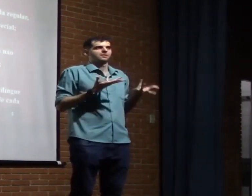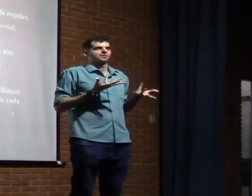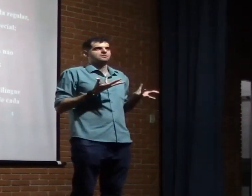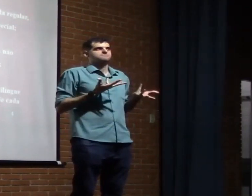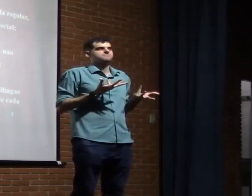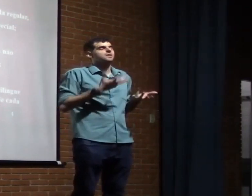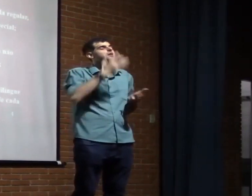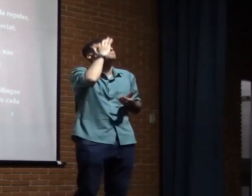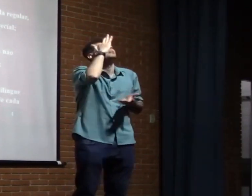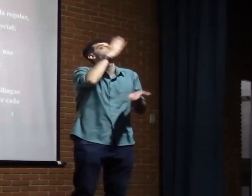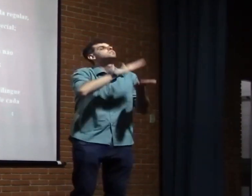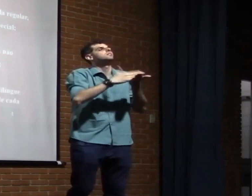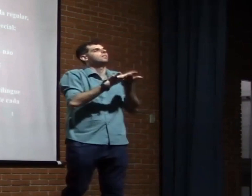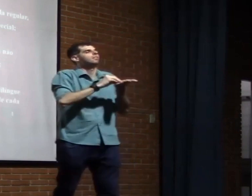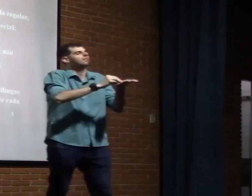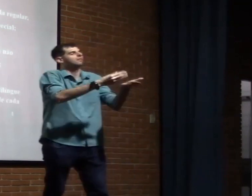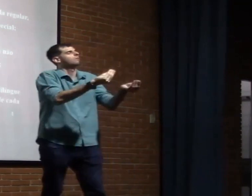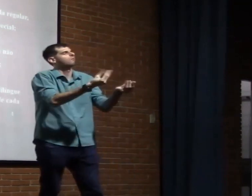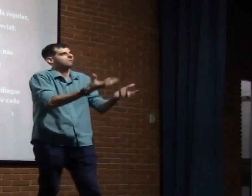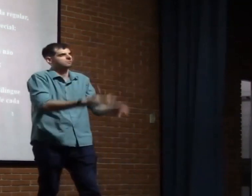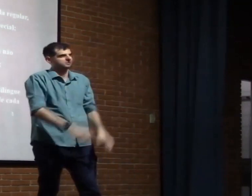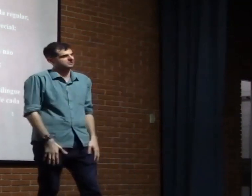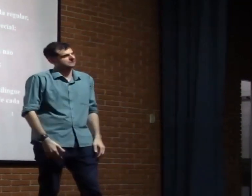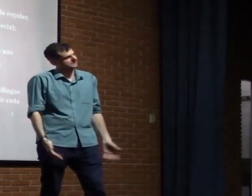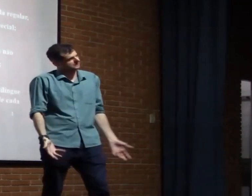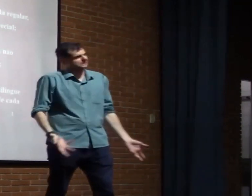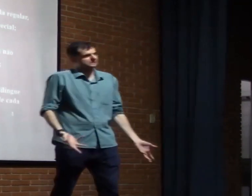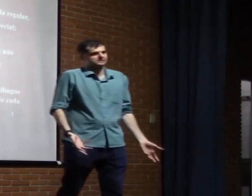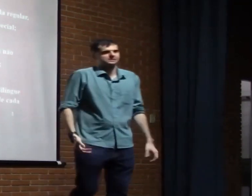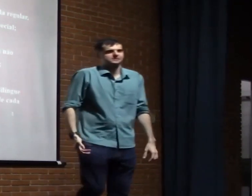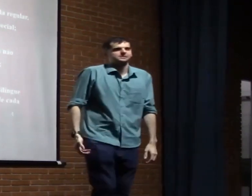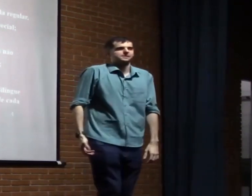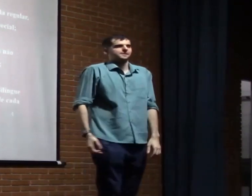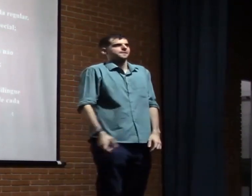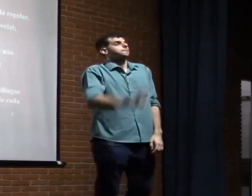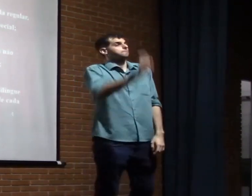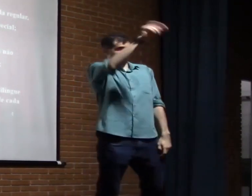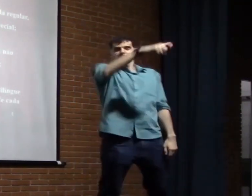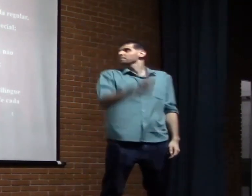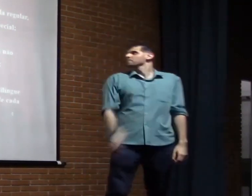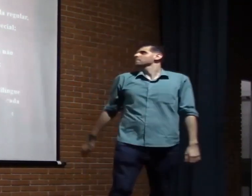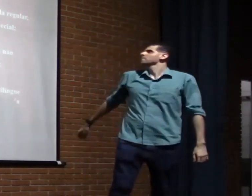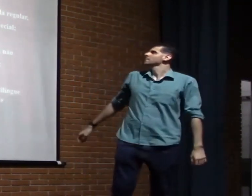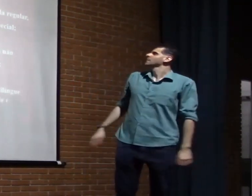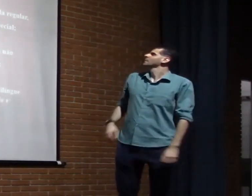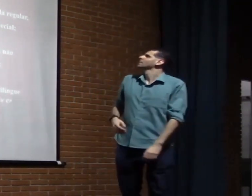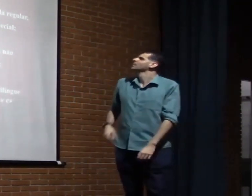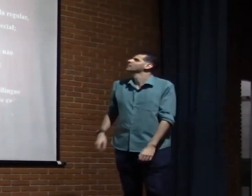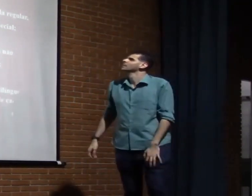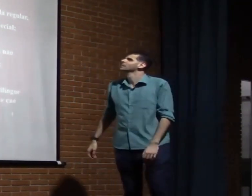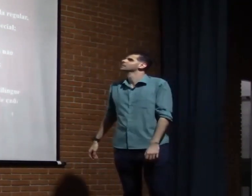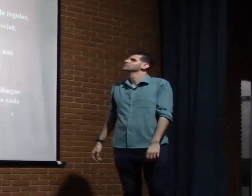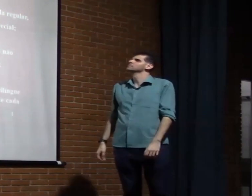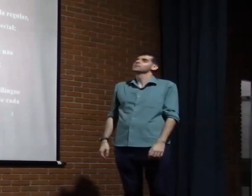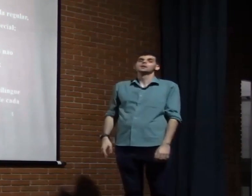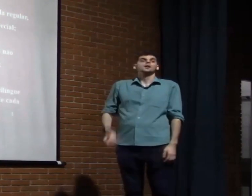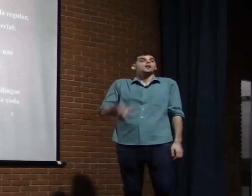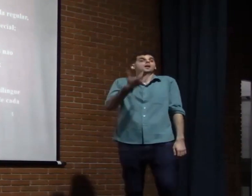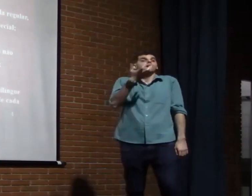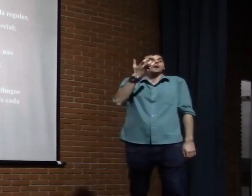Libras, né? E aí pensa, mas vai colocar o professor ali em outra área, mas como é que vai colocar intérprete para esse professor? Pode